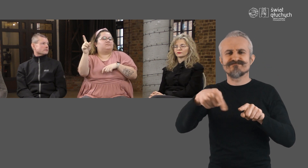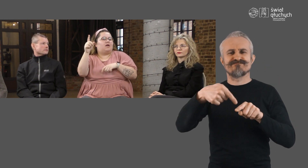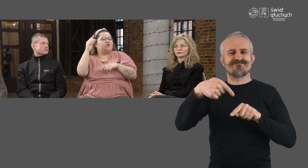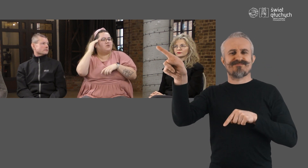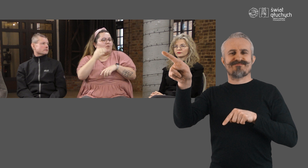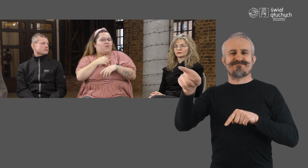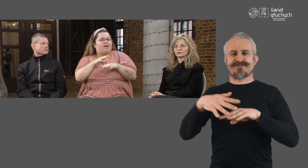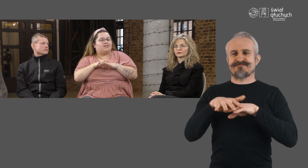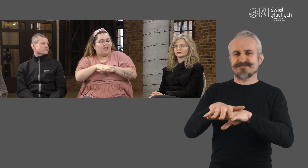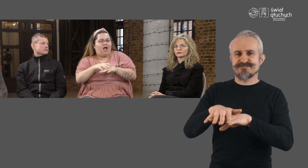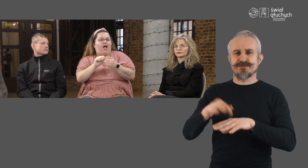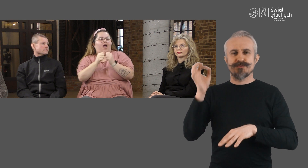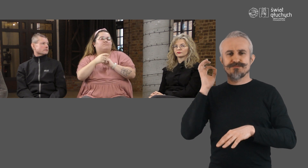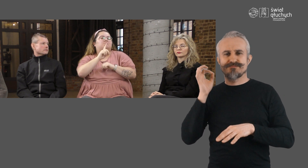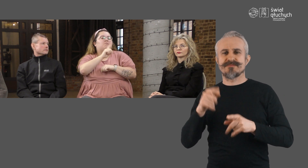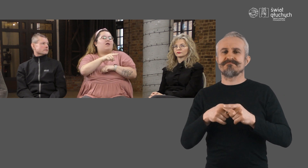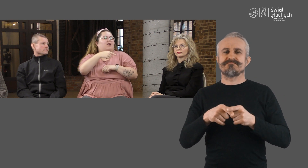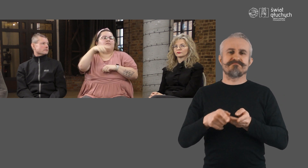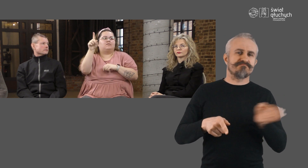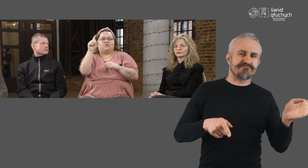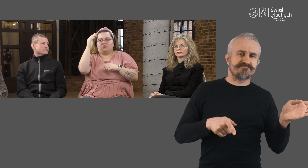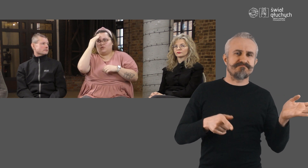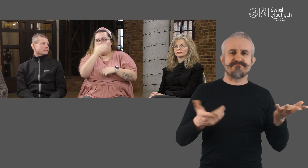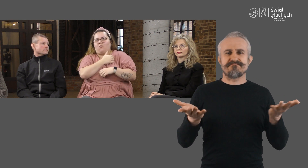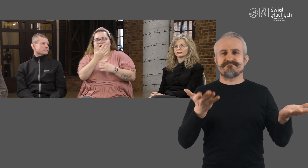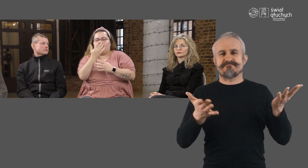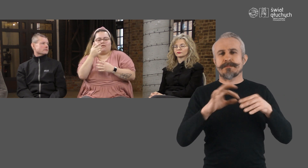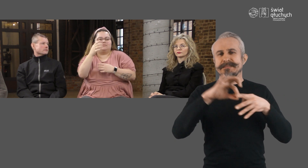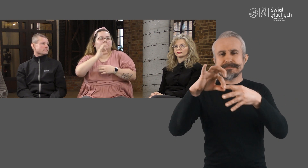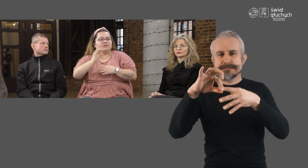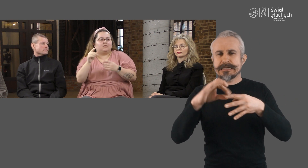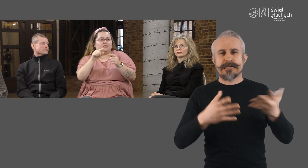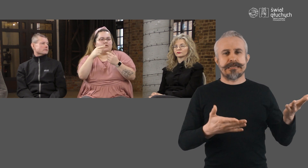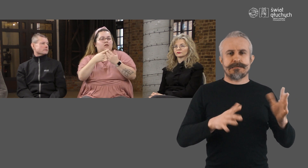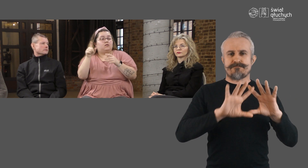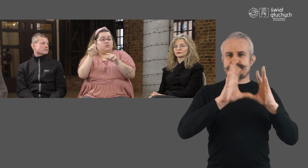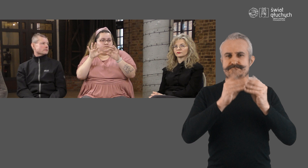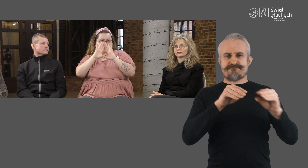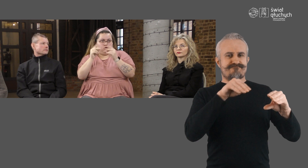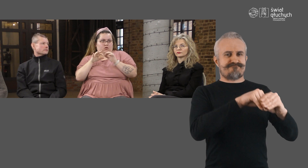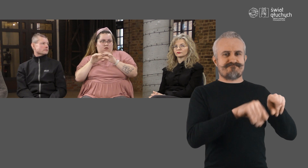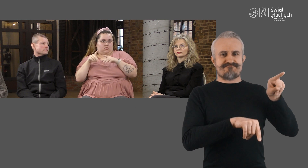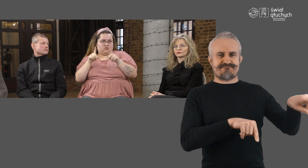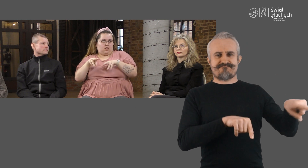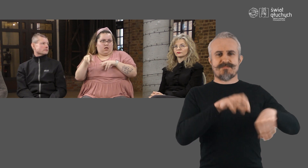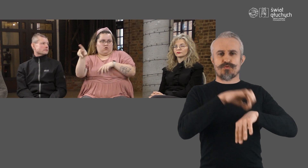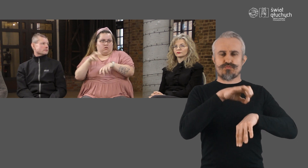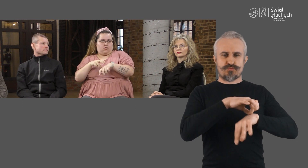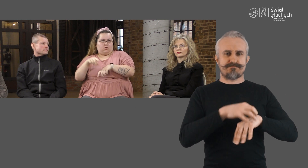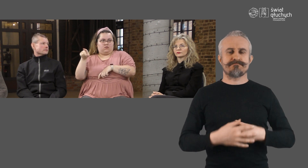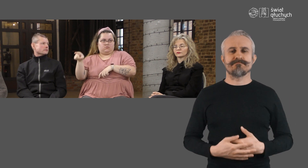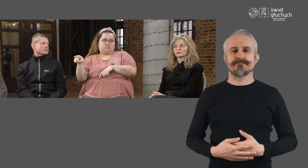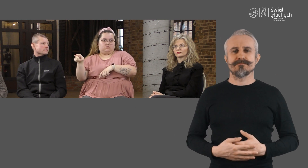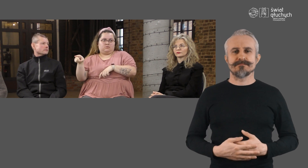testy, sprawdza to. No i tutaj idziemy do szkoły integracyjnej albo szkoły specjalnej